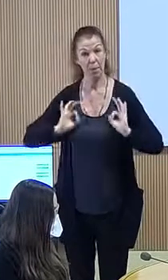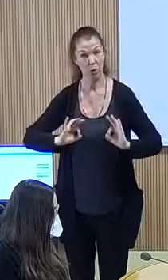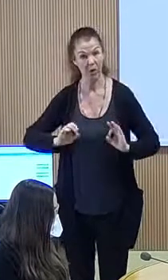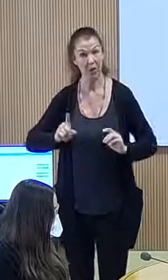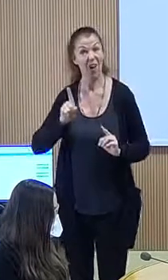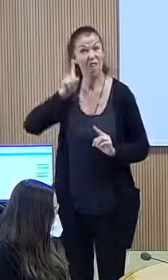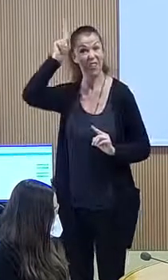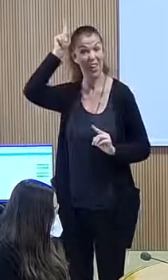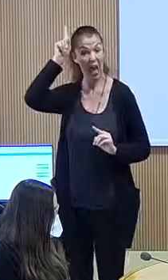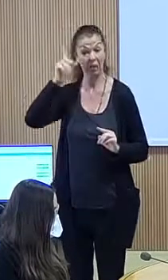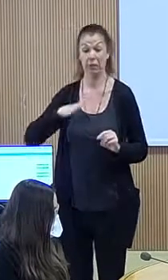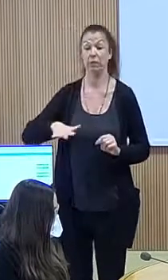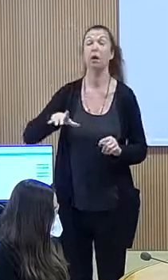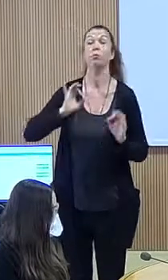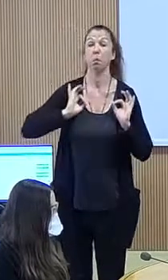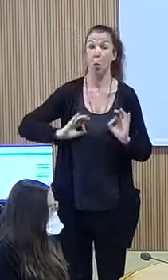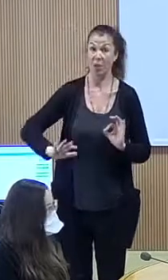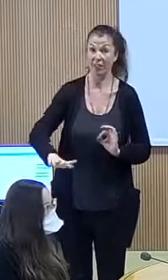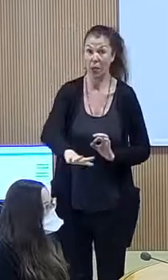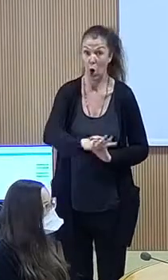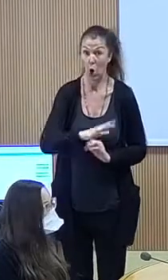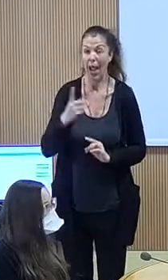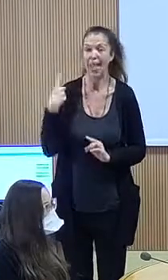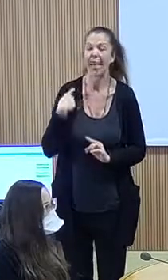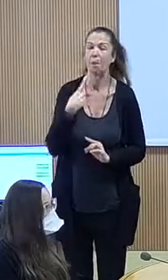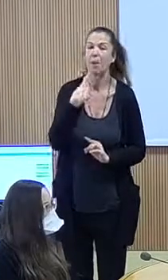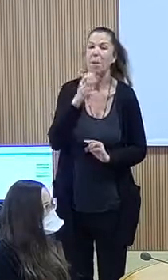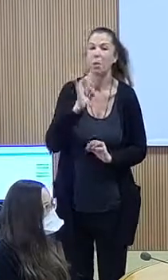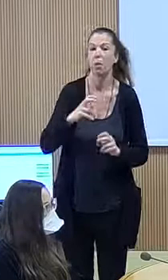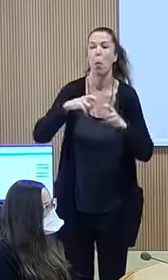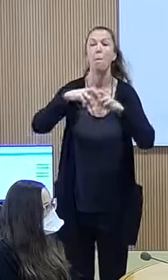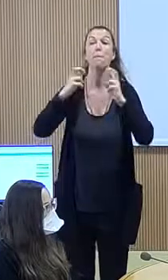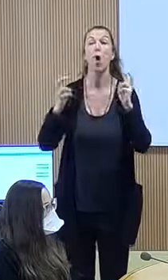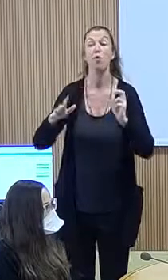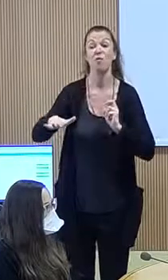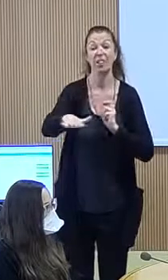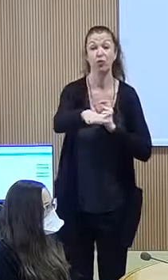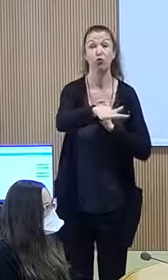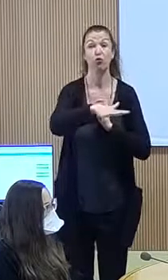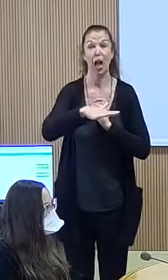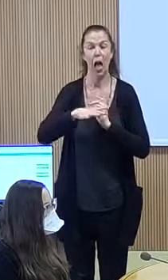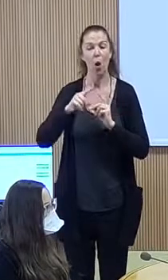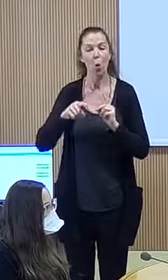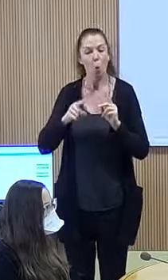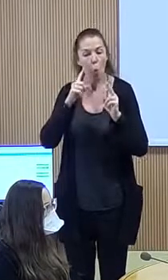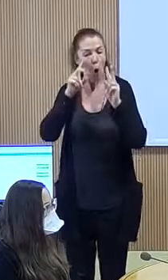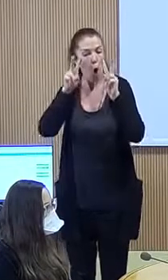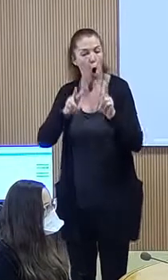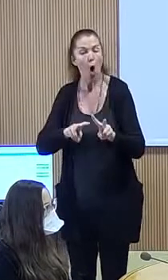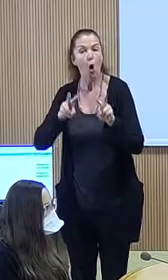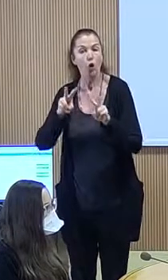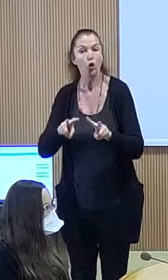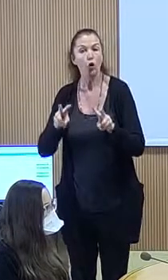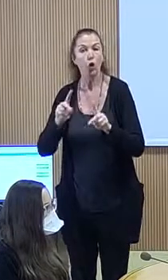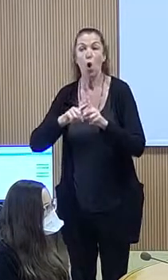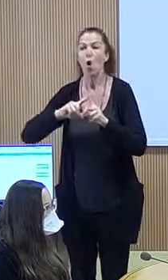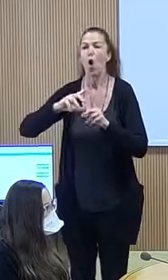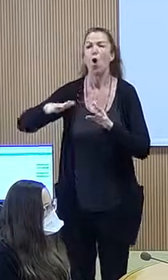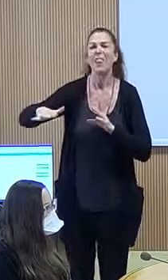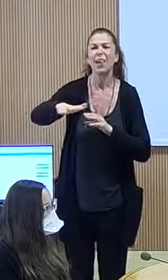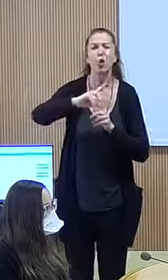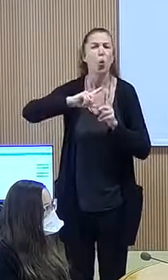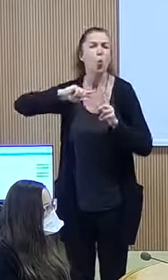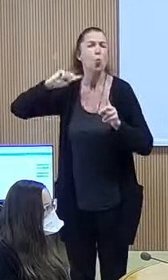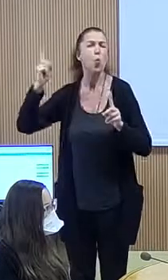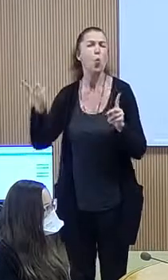poi abbiamo parlato anche su base ovviamente provinciale più quindi questo sarà un controllo del territorio di tutto il territorio provinciale anche e